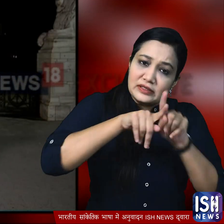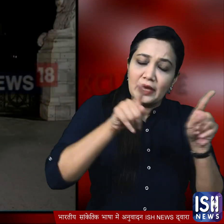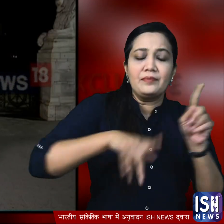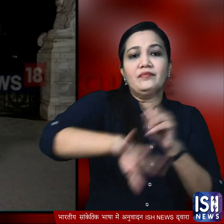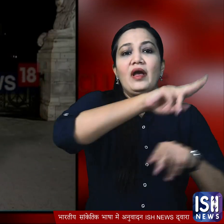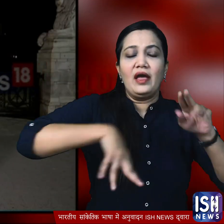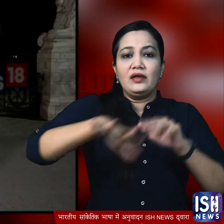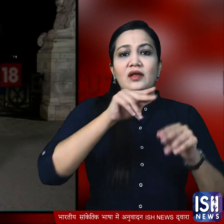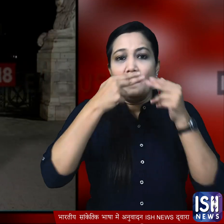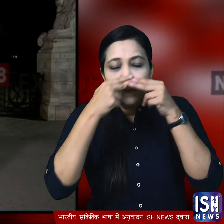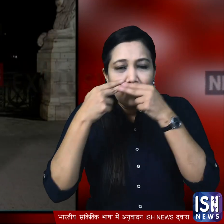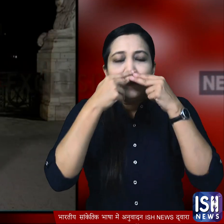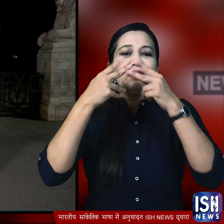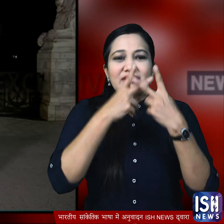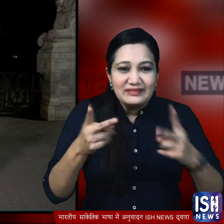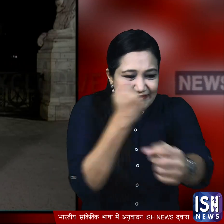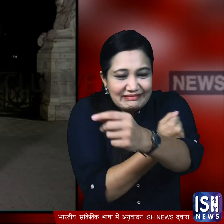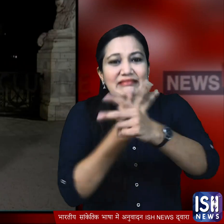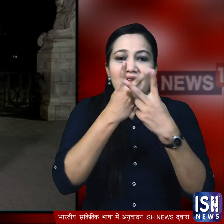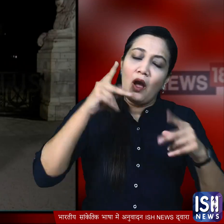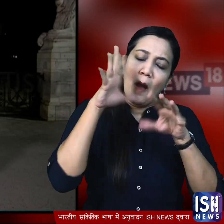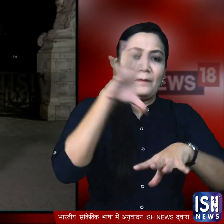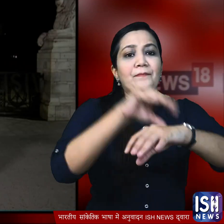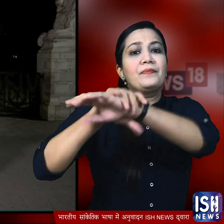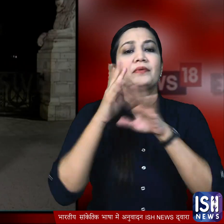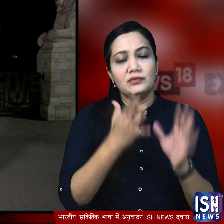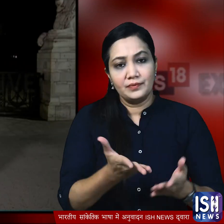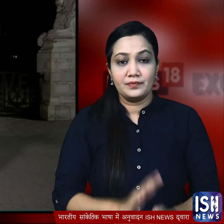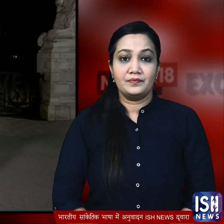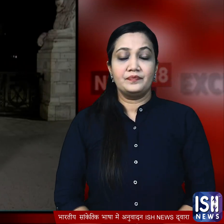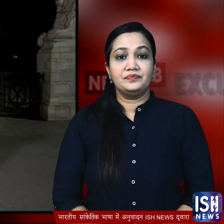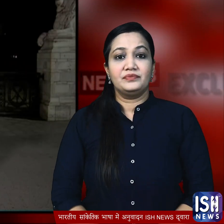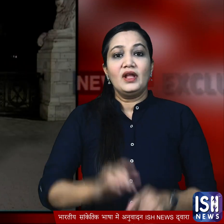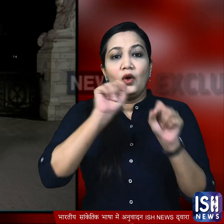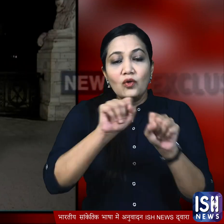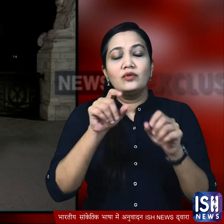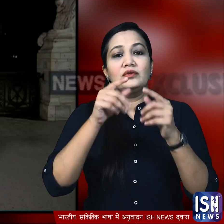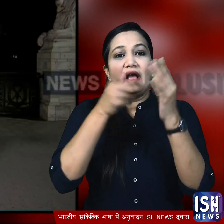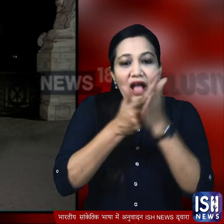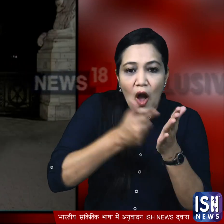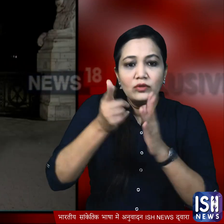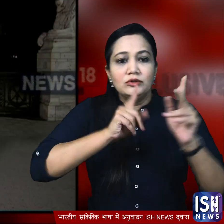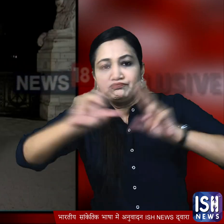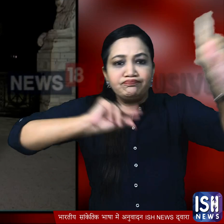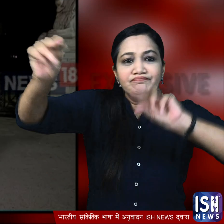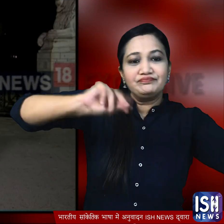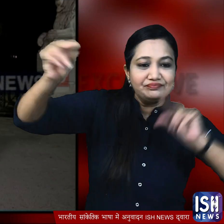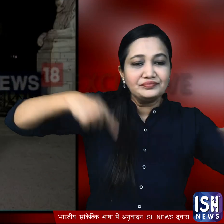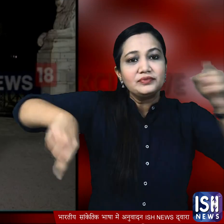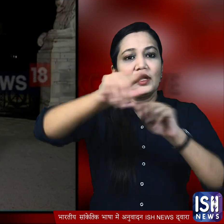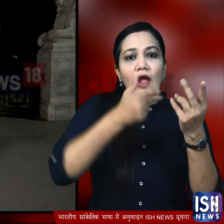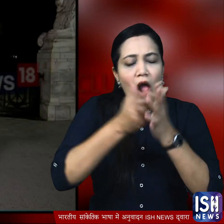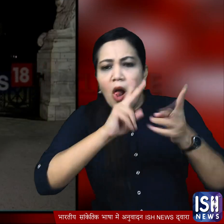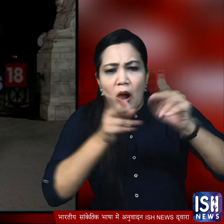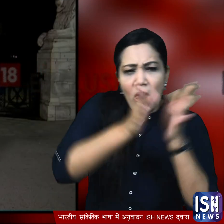हैं और ज्यादातर ड्रग्स तस्करी के आरोप में पकड़े गए थे। आशंका जताई जा रही है कि वो गांवों के रास्ते अलग अलग दिशा में भागे, इसीलिए